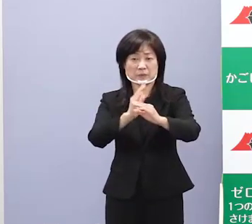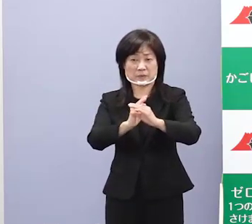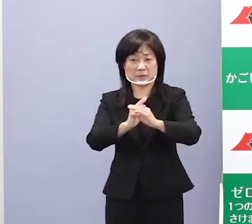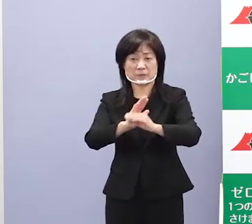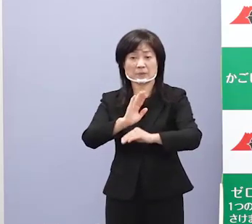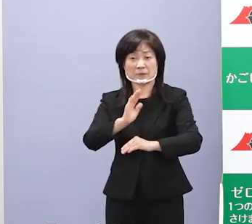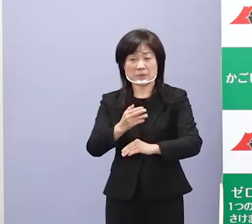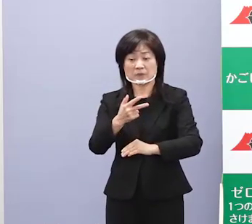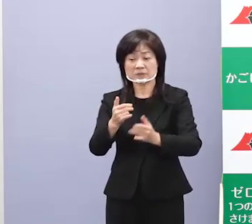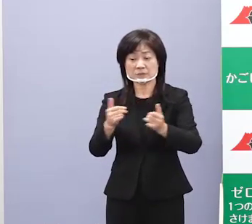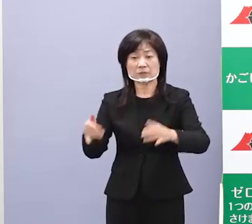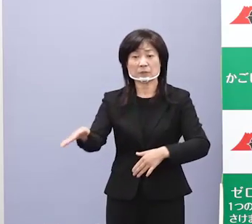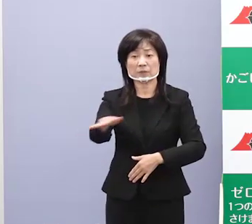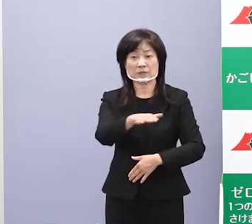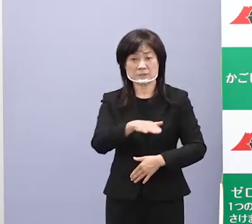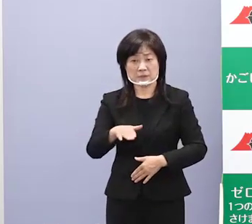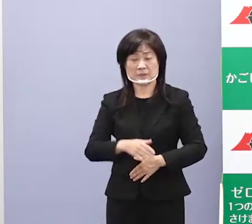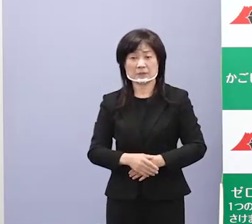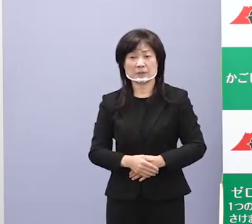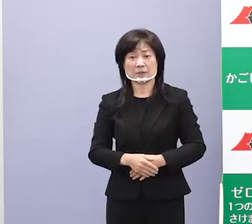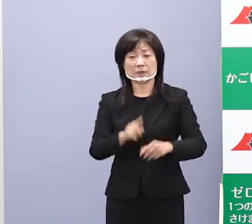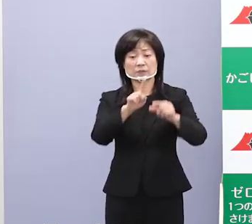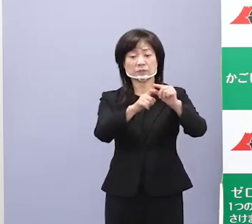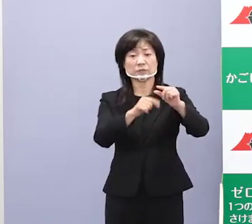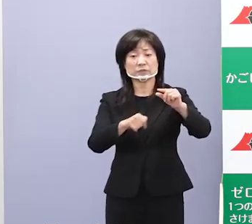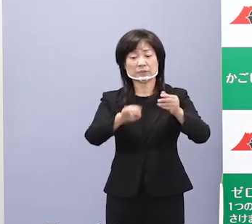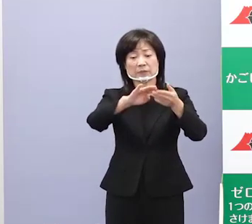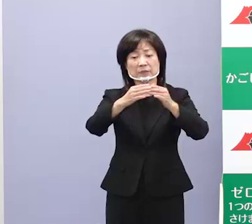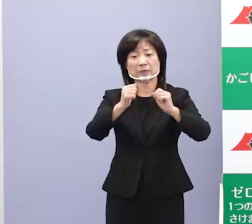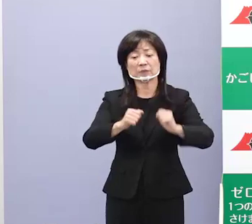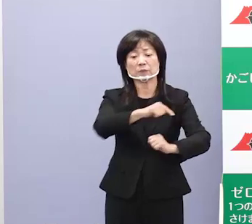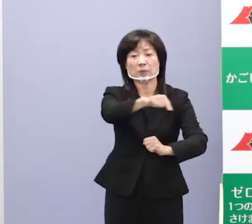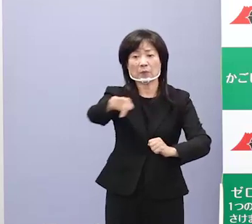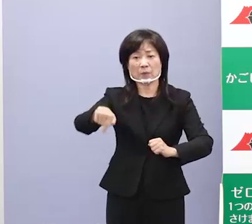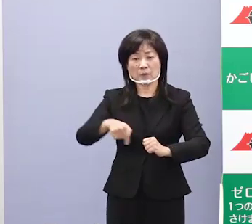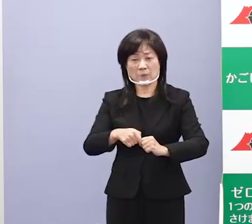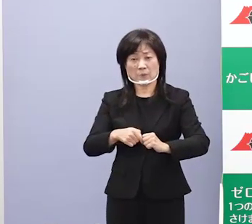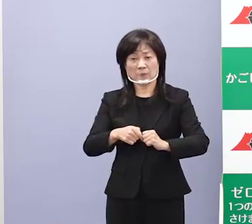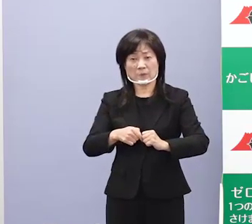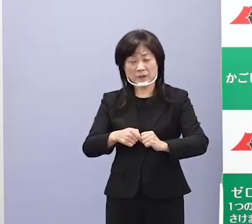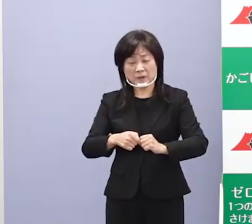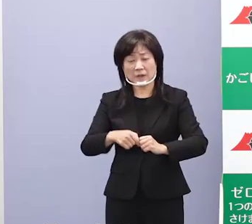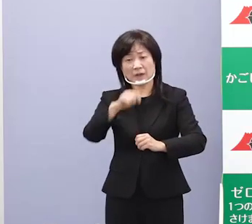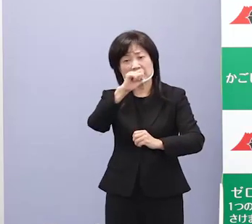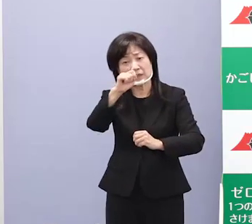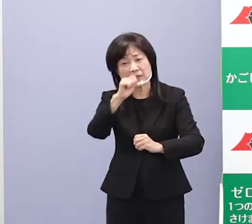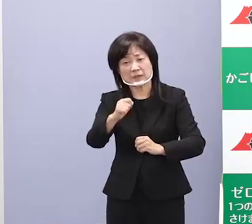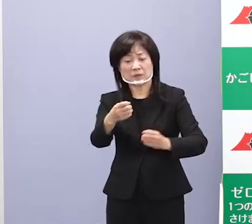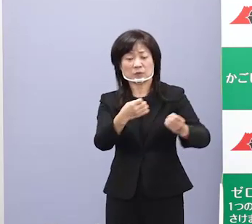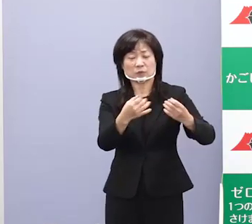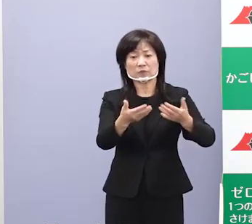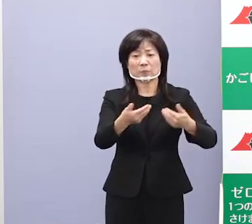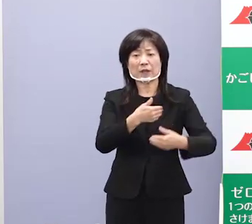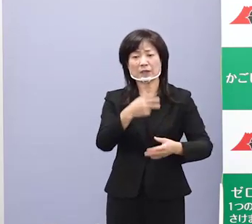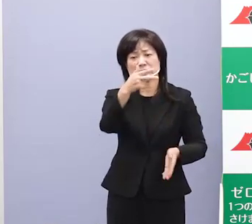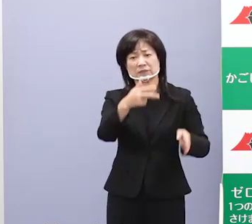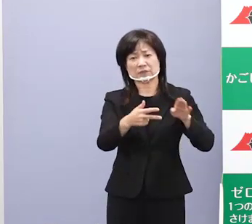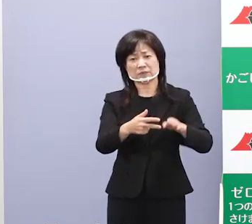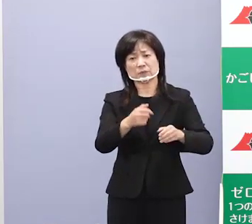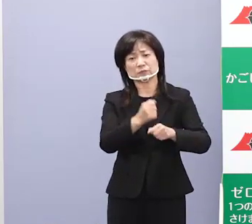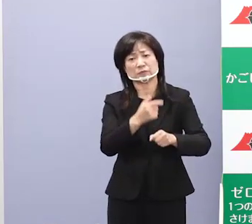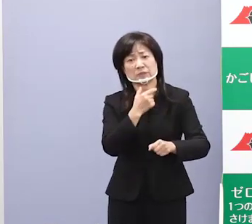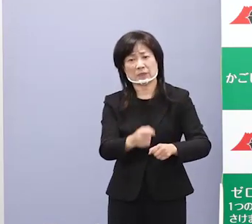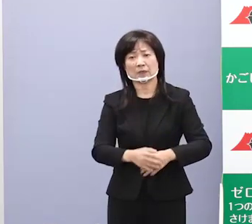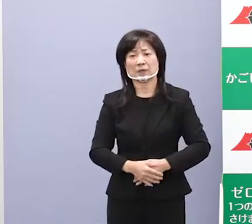ども、市民の方はもとより中心市街地の方々に歓迎される施設になければならないというふうに思っております